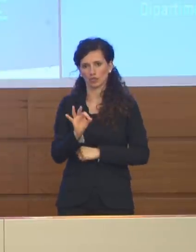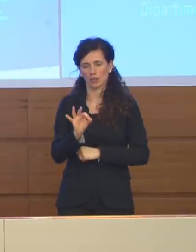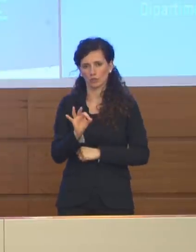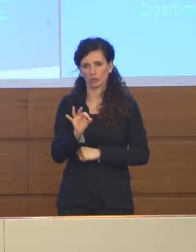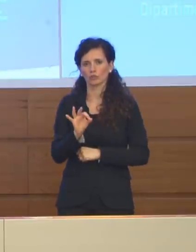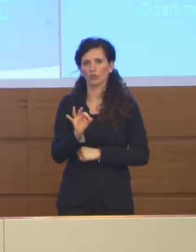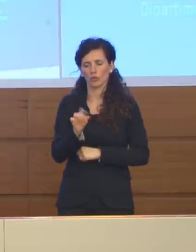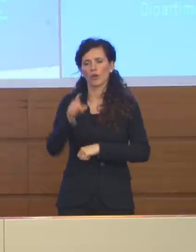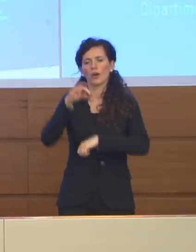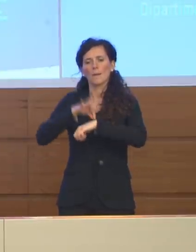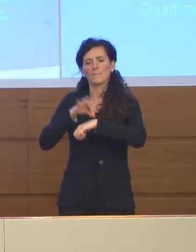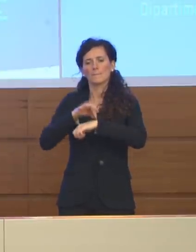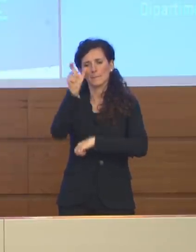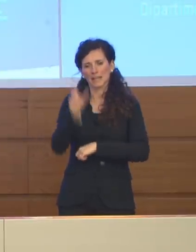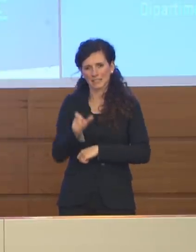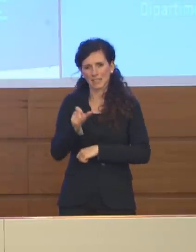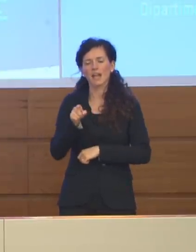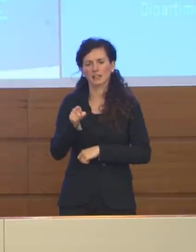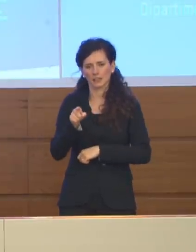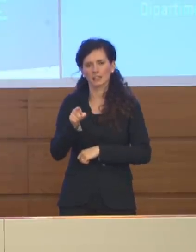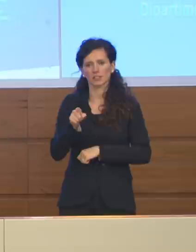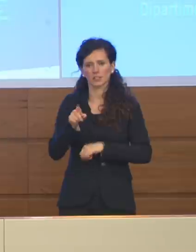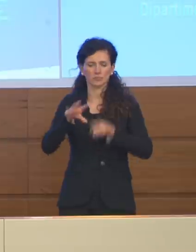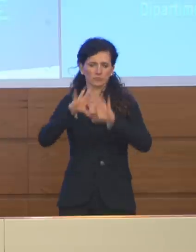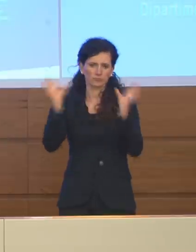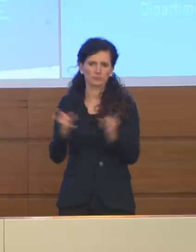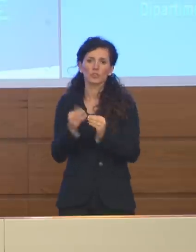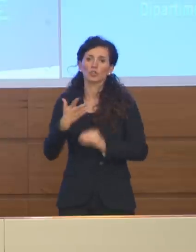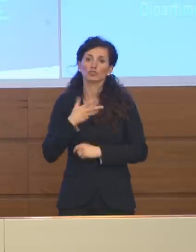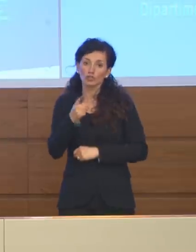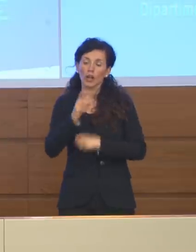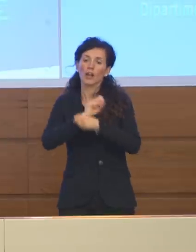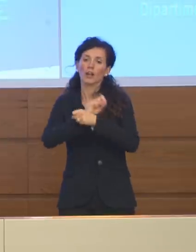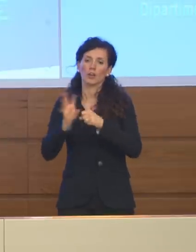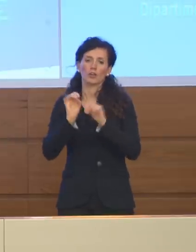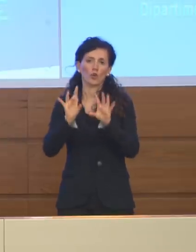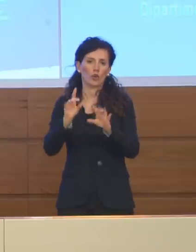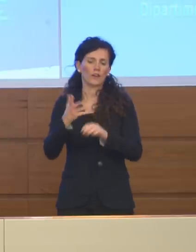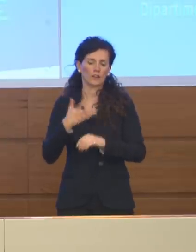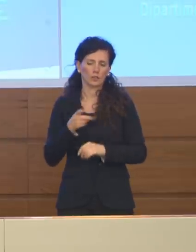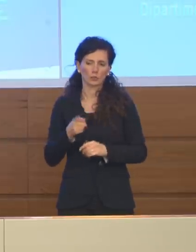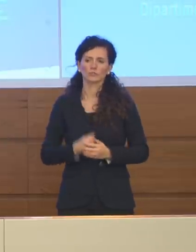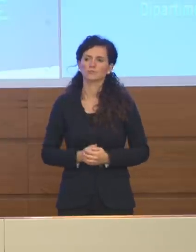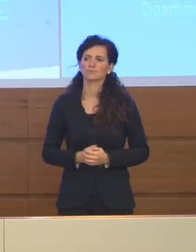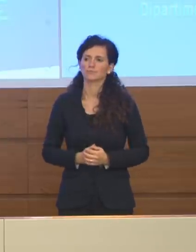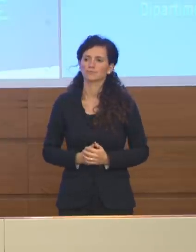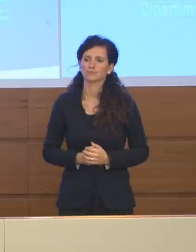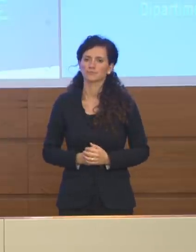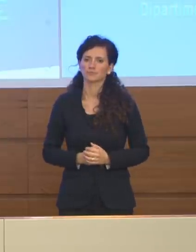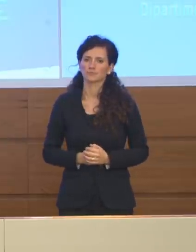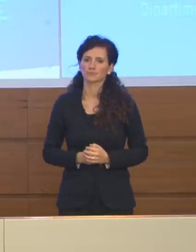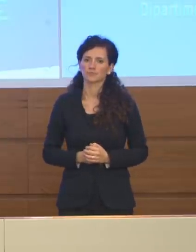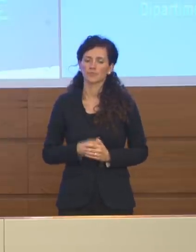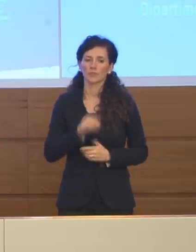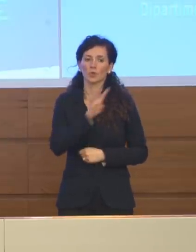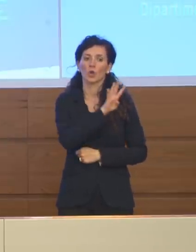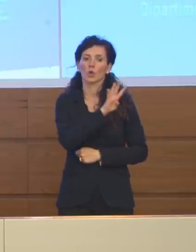dei pazienti complessivamente affetti da co feed oggi registriamo